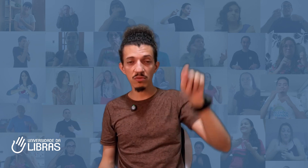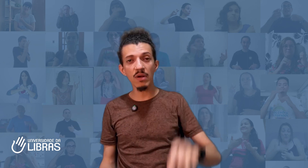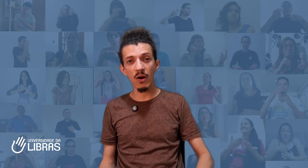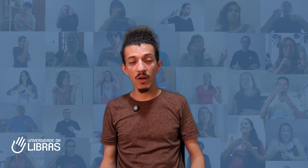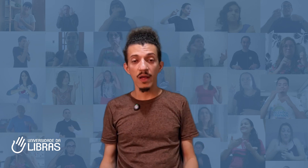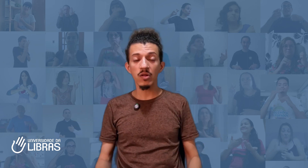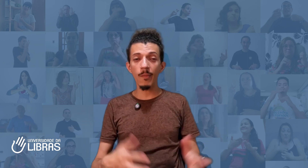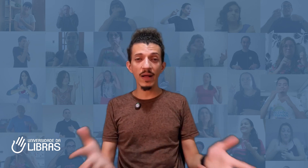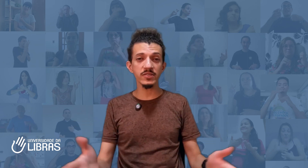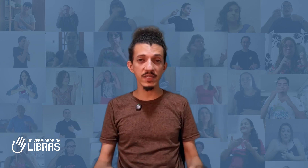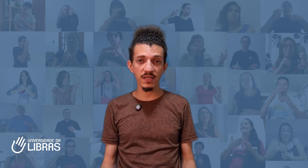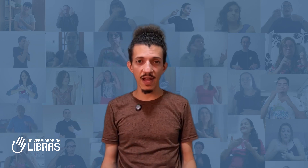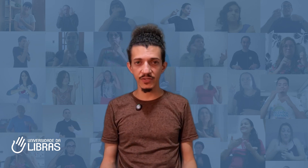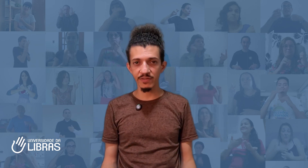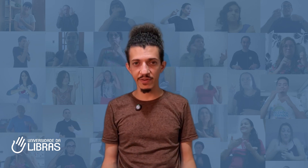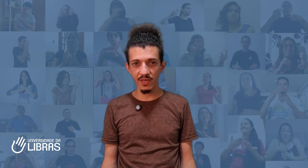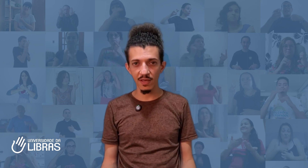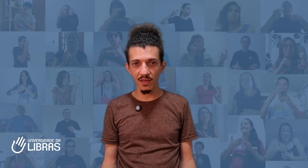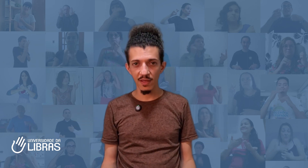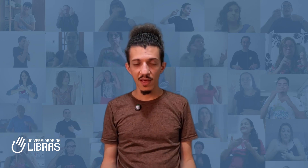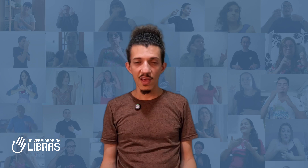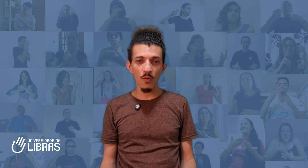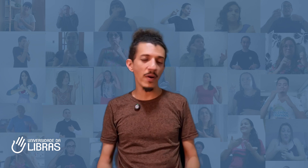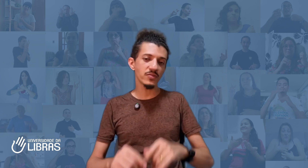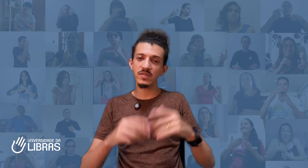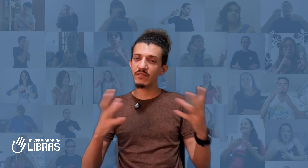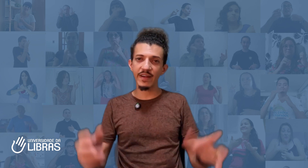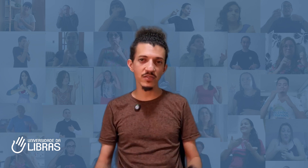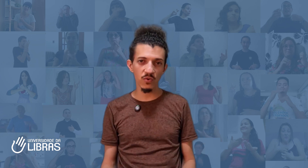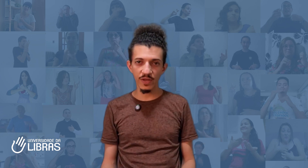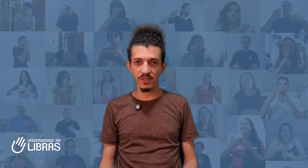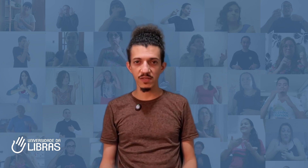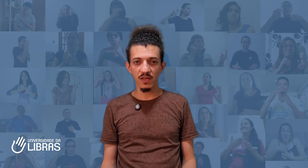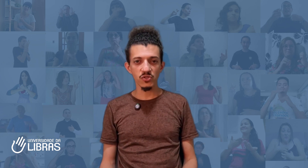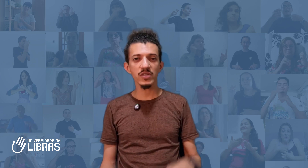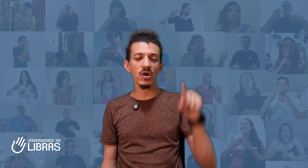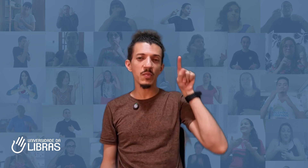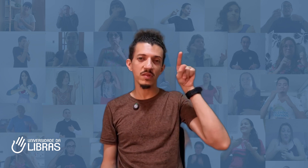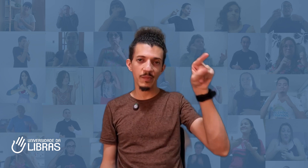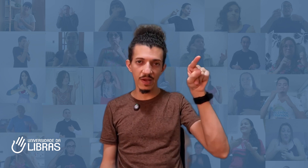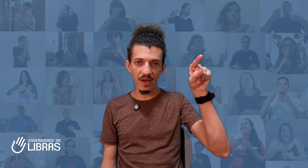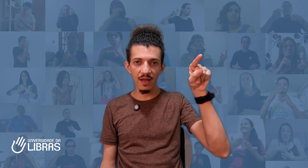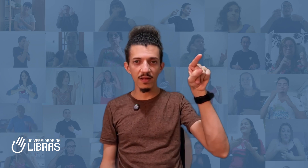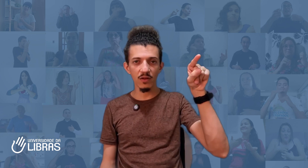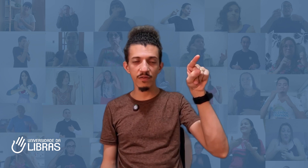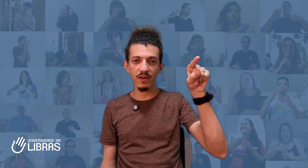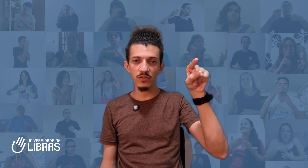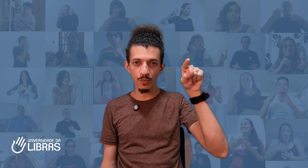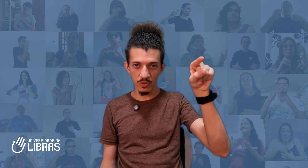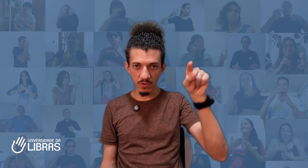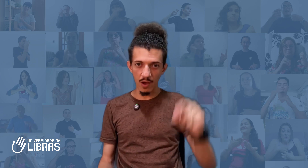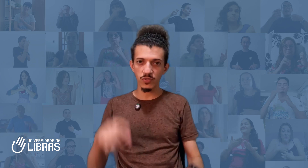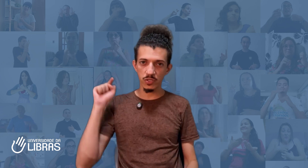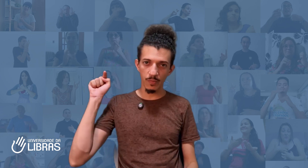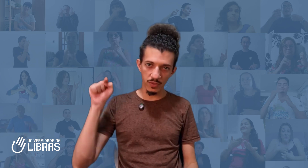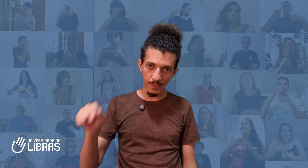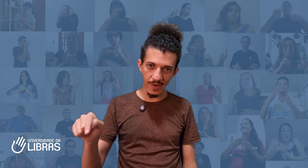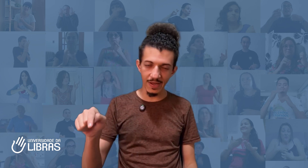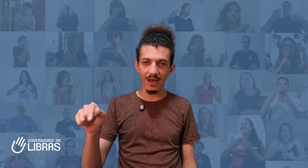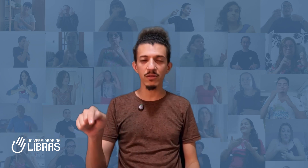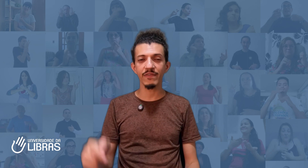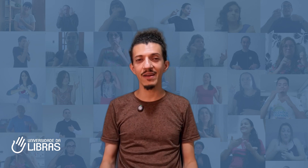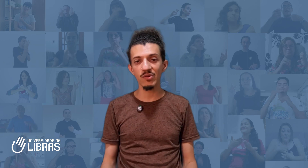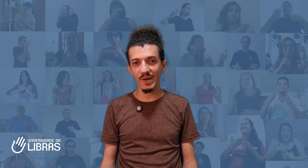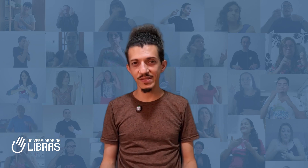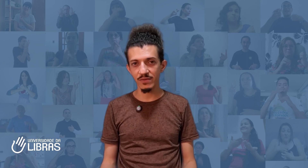era Portugal. Então, a partir dessa narrativa aqui, eu posso dizer várias coisas. Só de eu apontar para cá, eu estou falando de Portugal. Só de eu apontar para